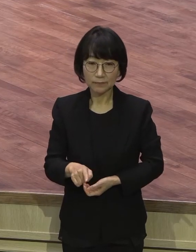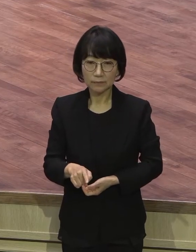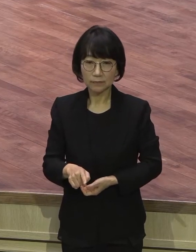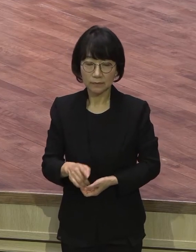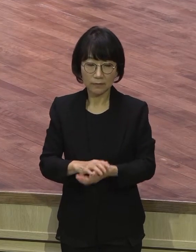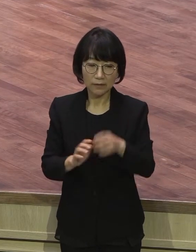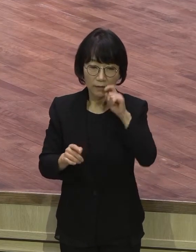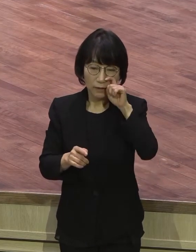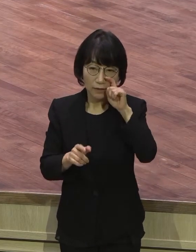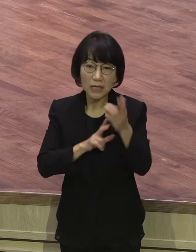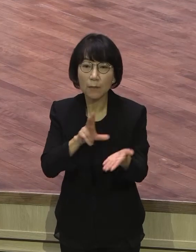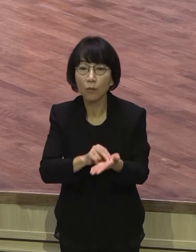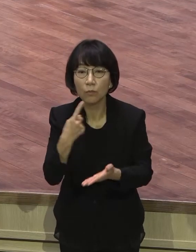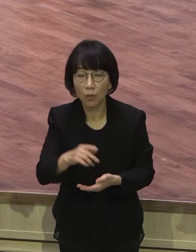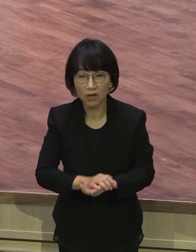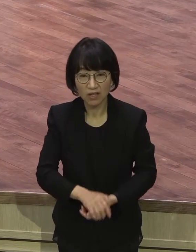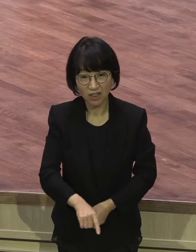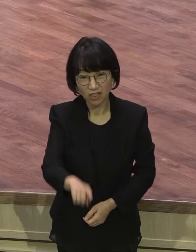너무 작다라는 책이.